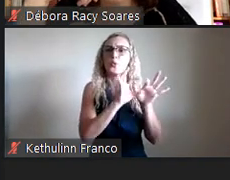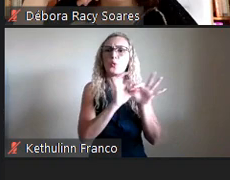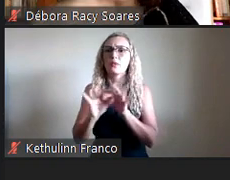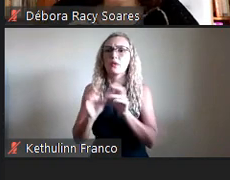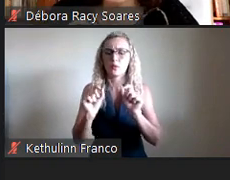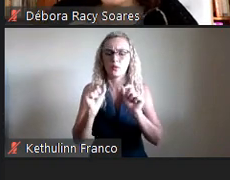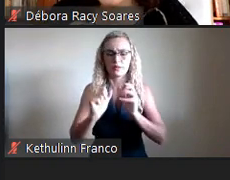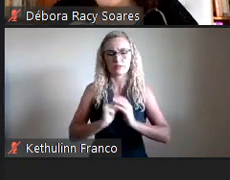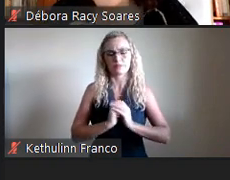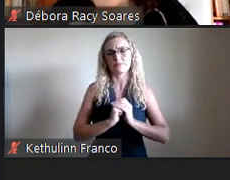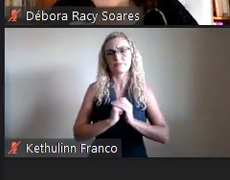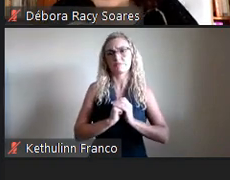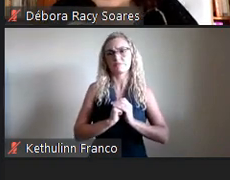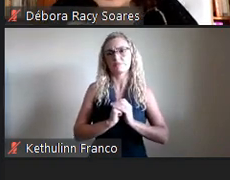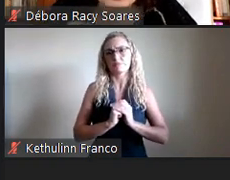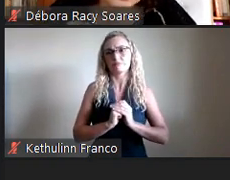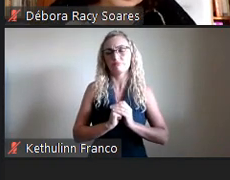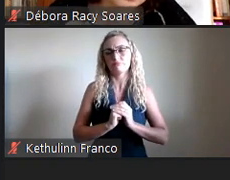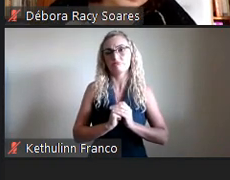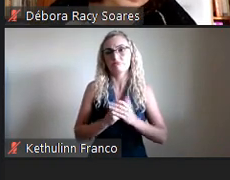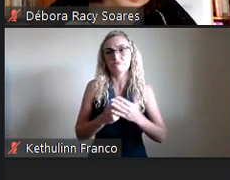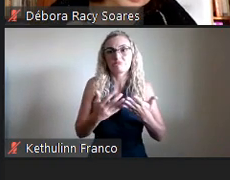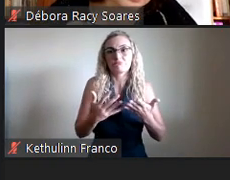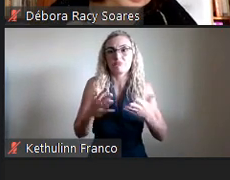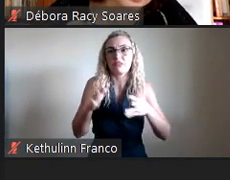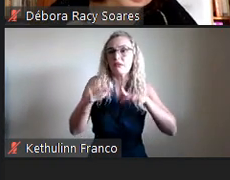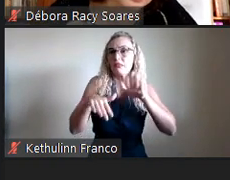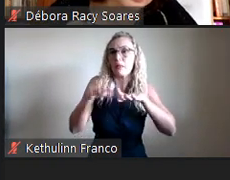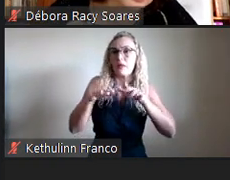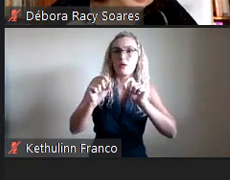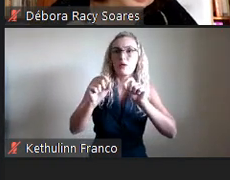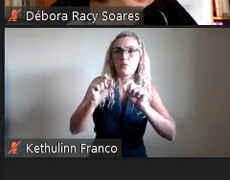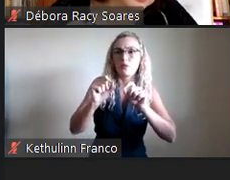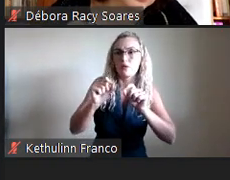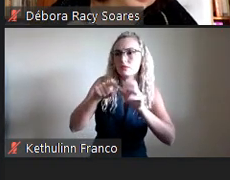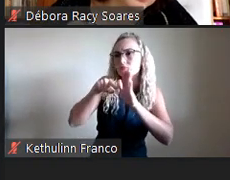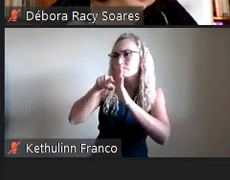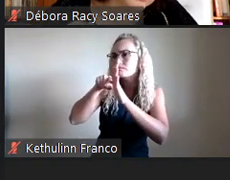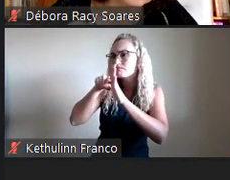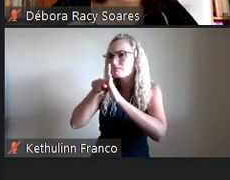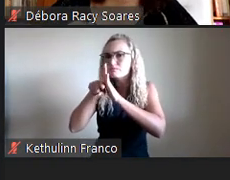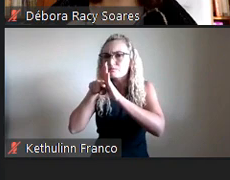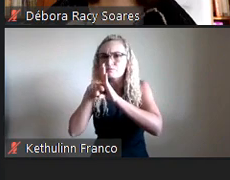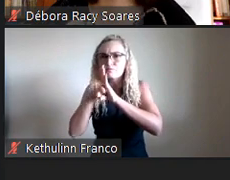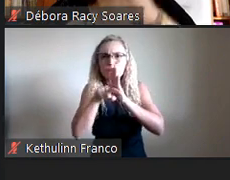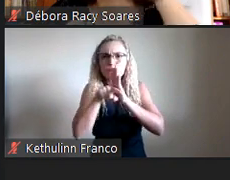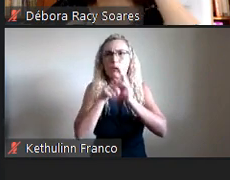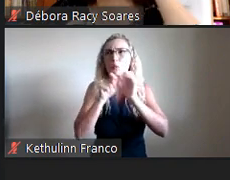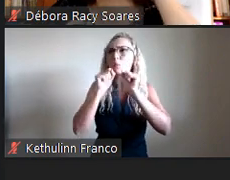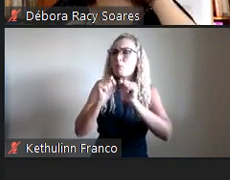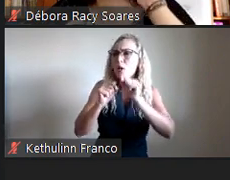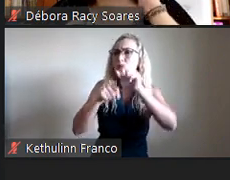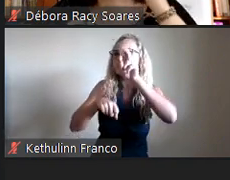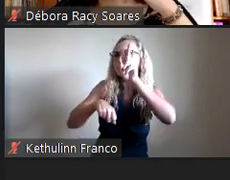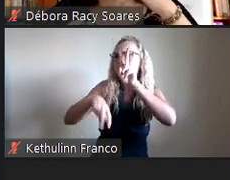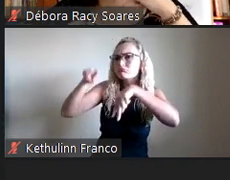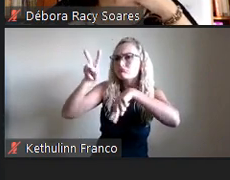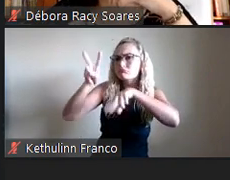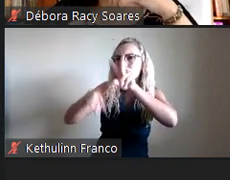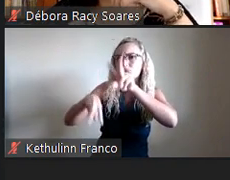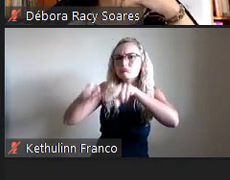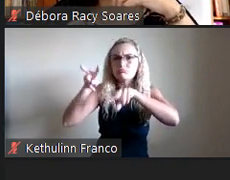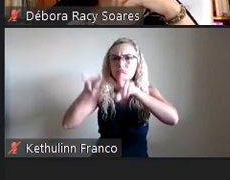partir, né, do termo exame, apuração, análise, averiguação,